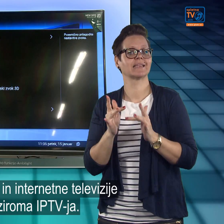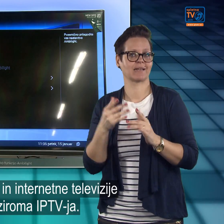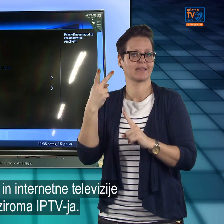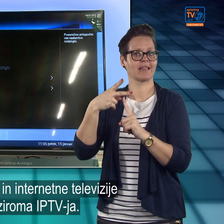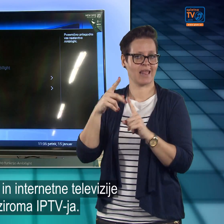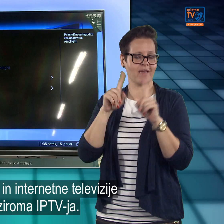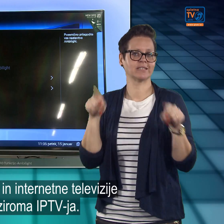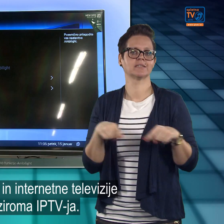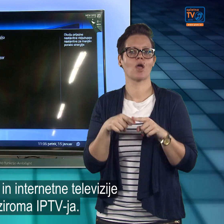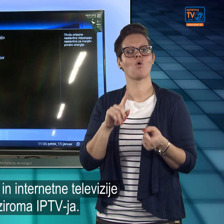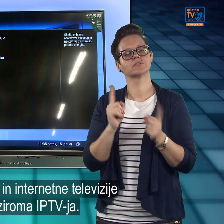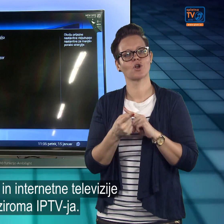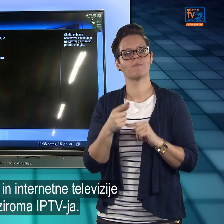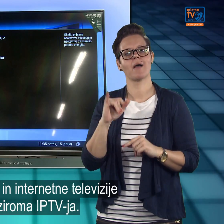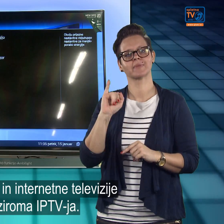IPTV-ja.